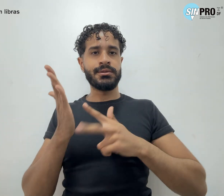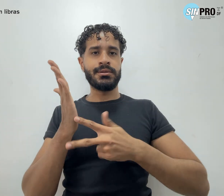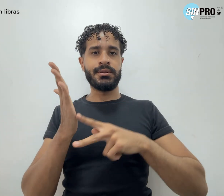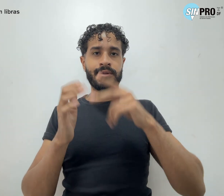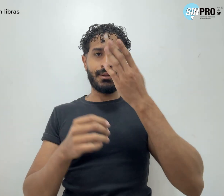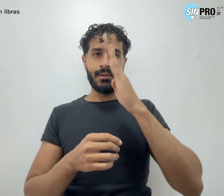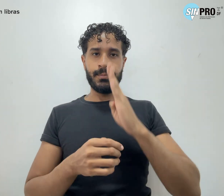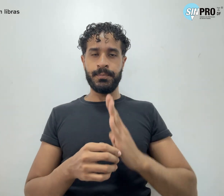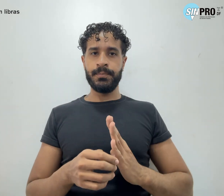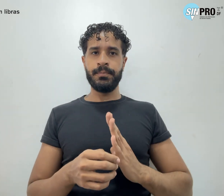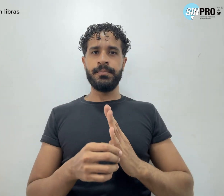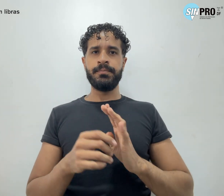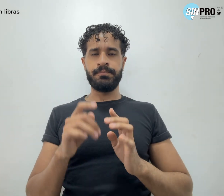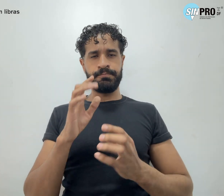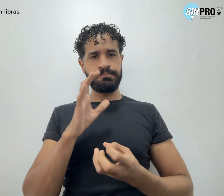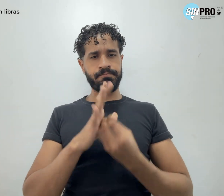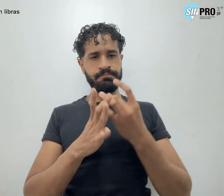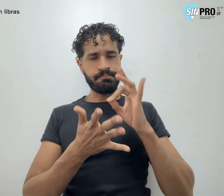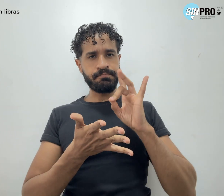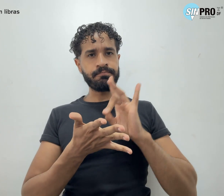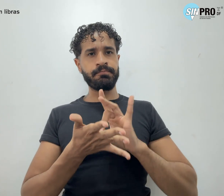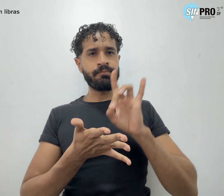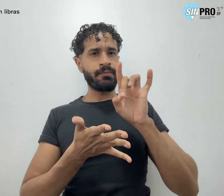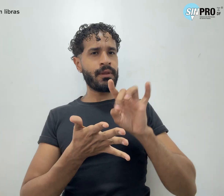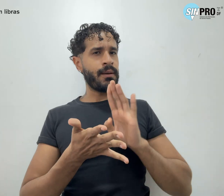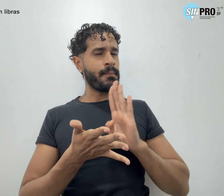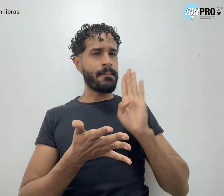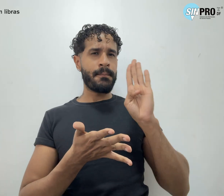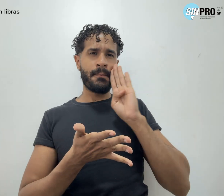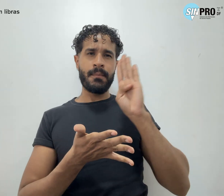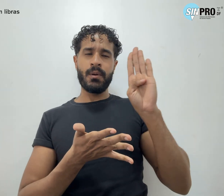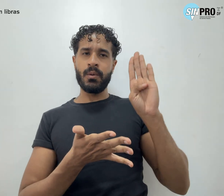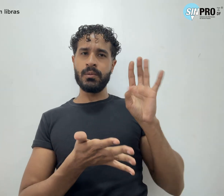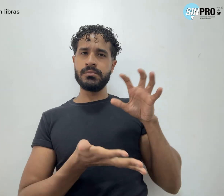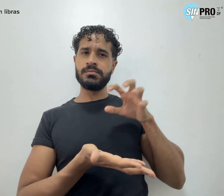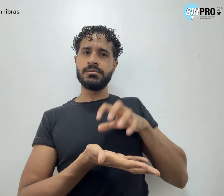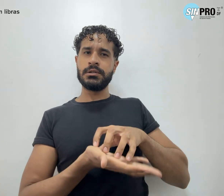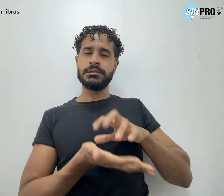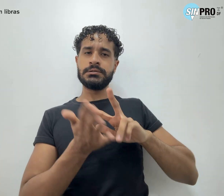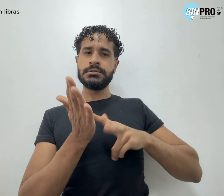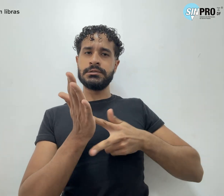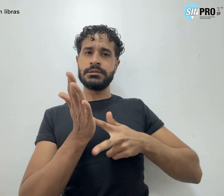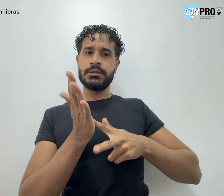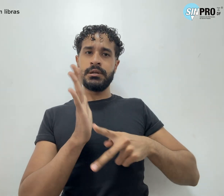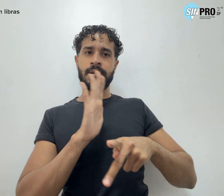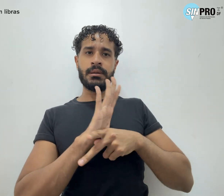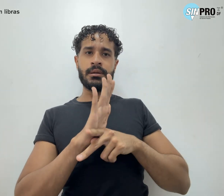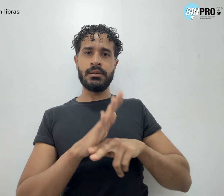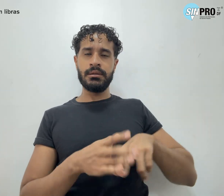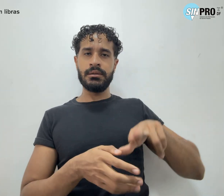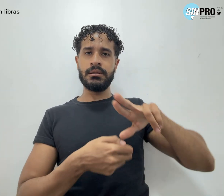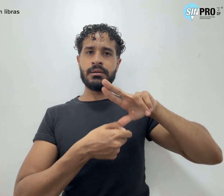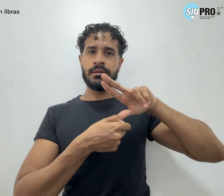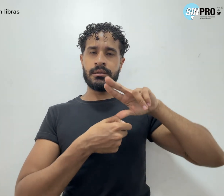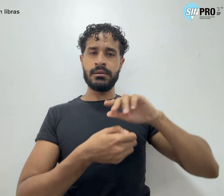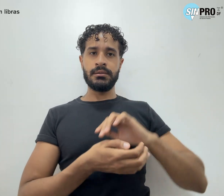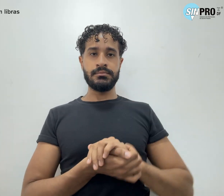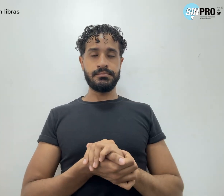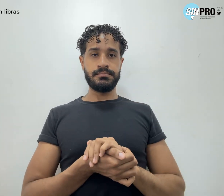se consolidou como a maior central sindical da América Latina e a quinta